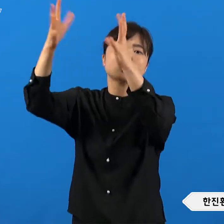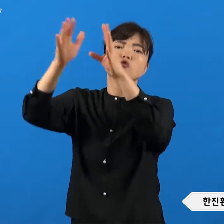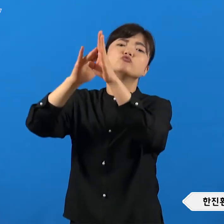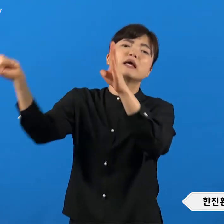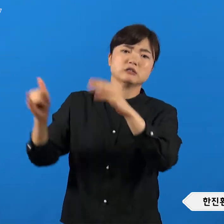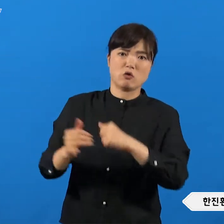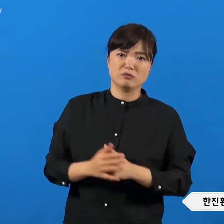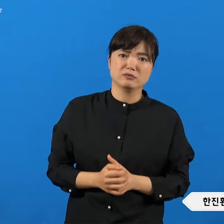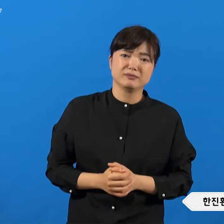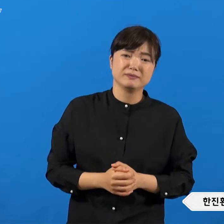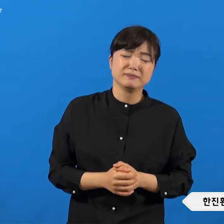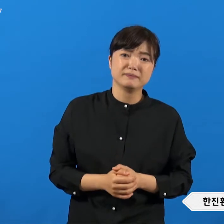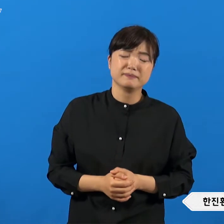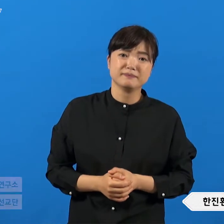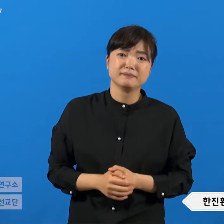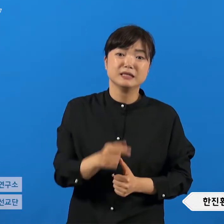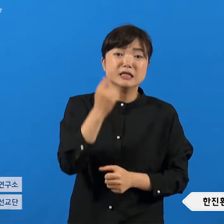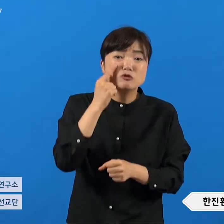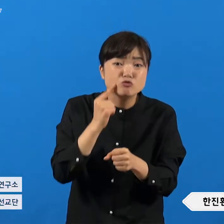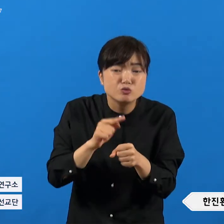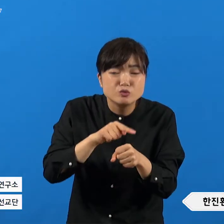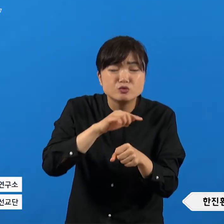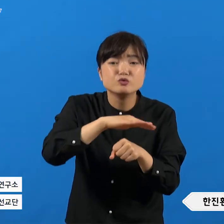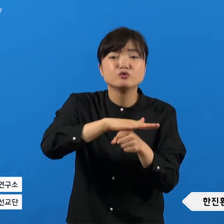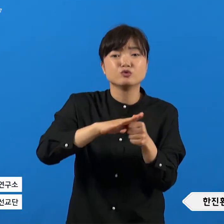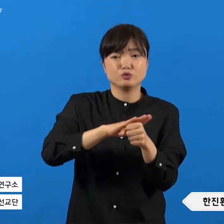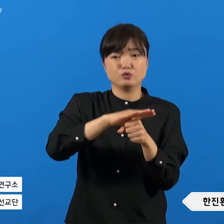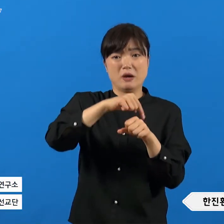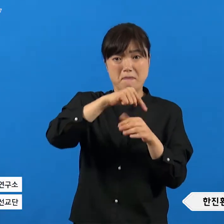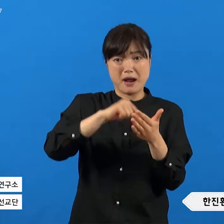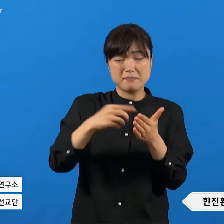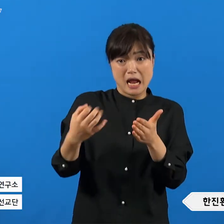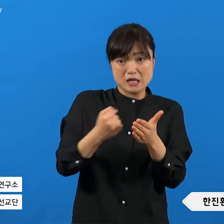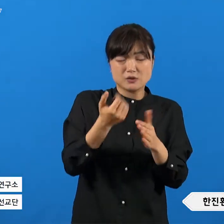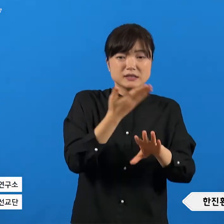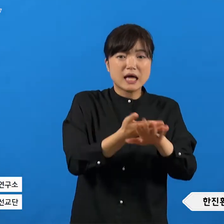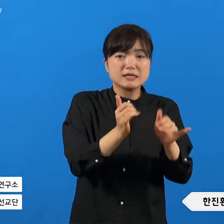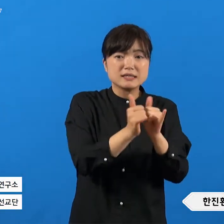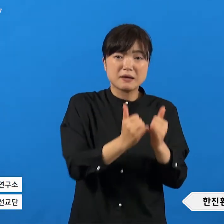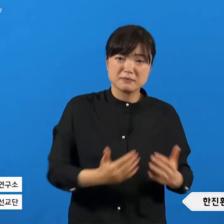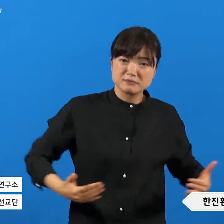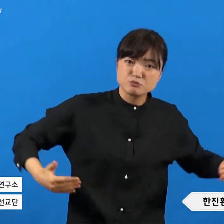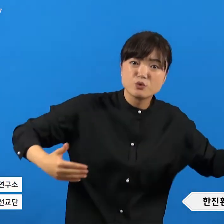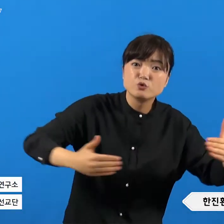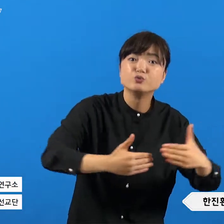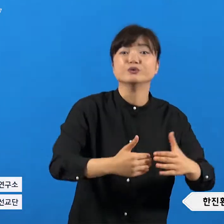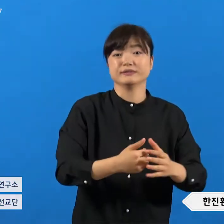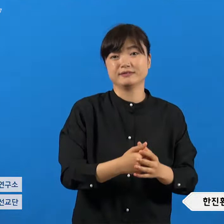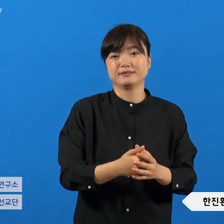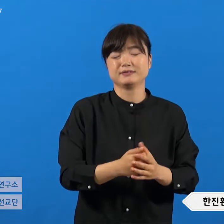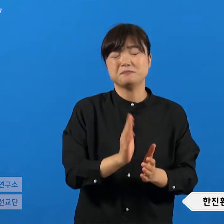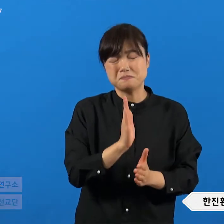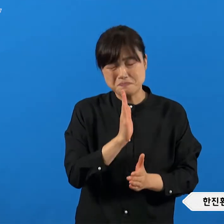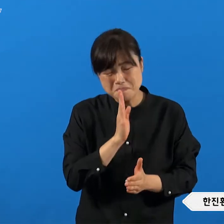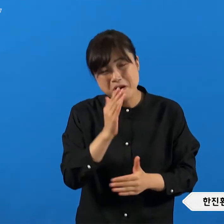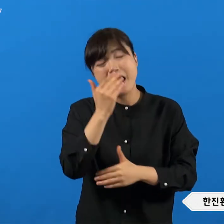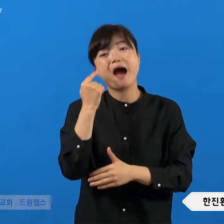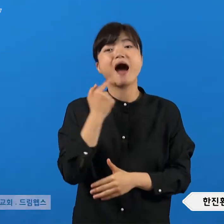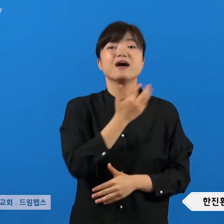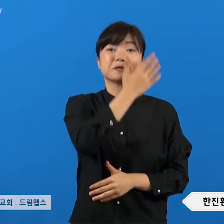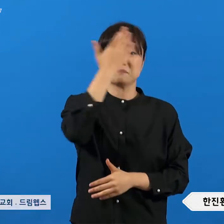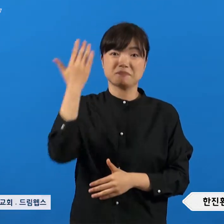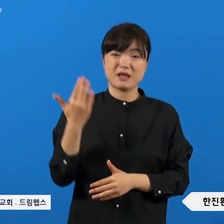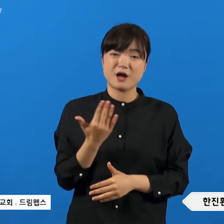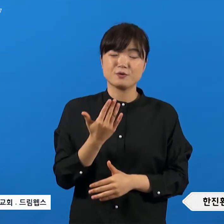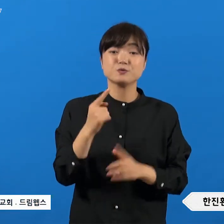아닙니까? 이 긍휼의 가슴을 가지고 다른 사람들을 끌어안는, 그래서